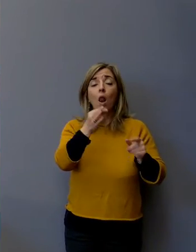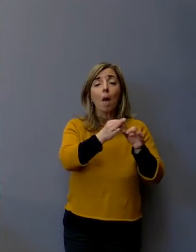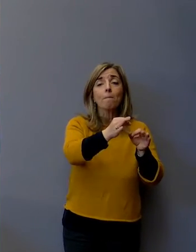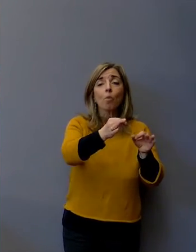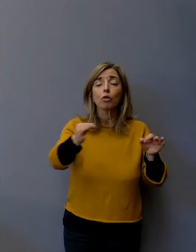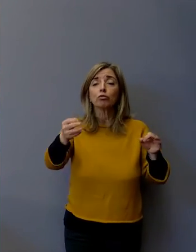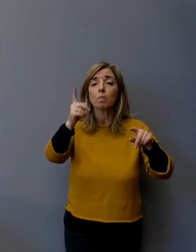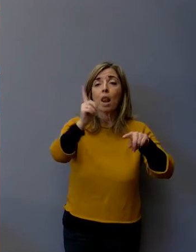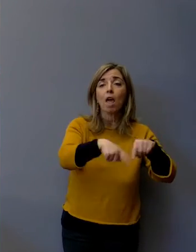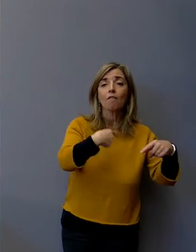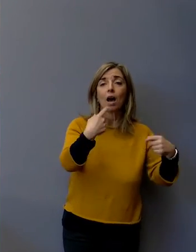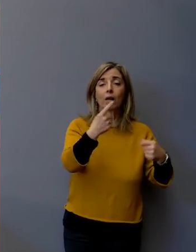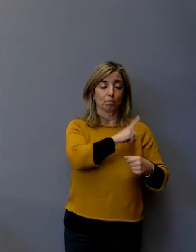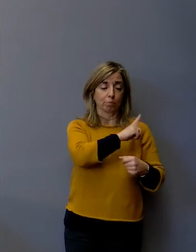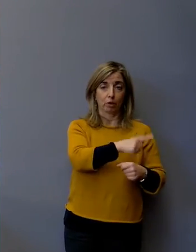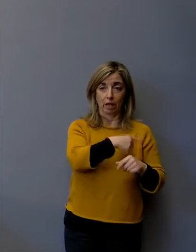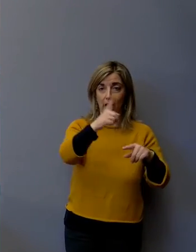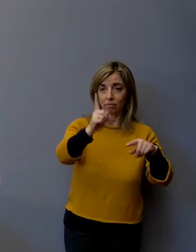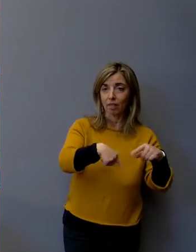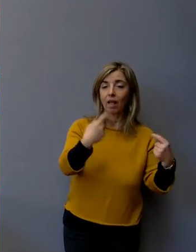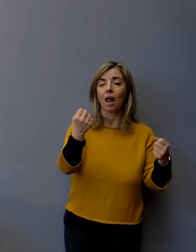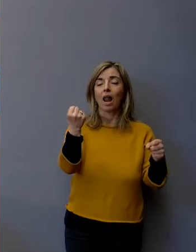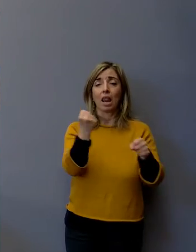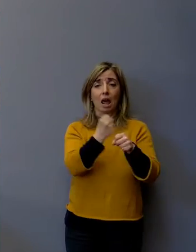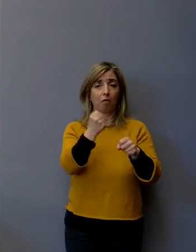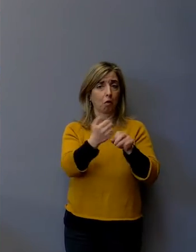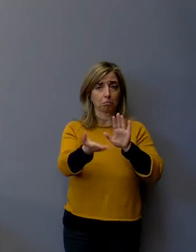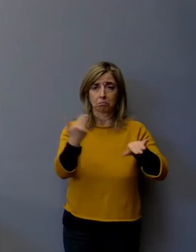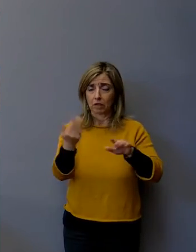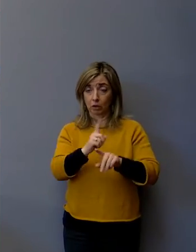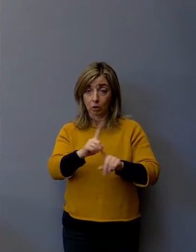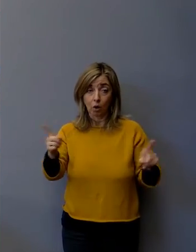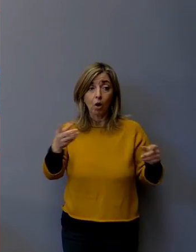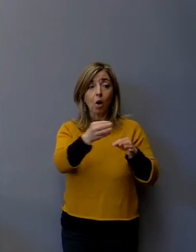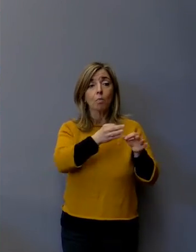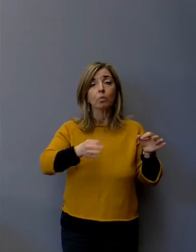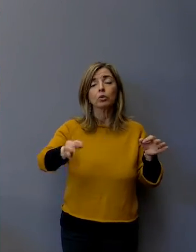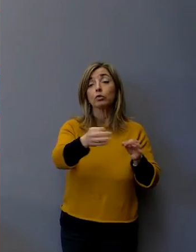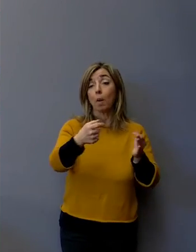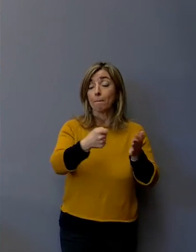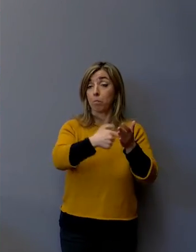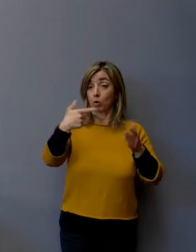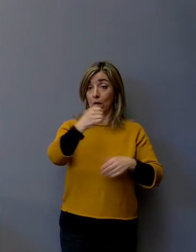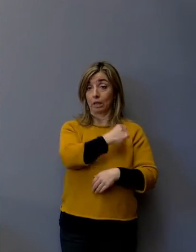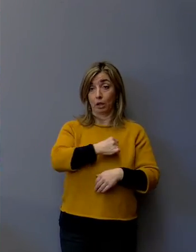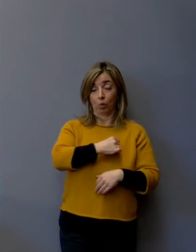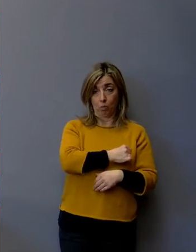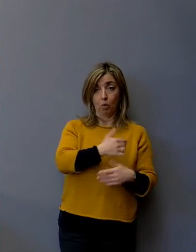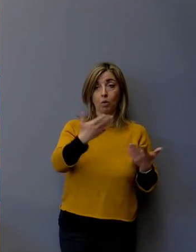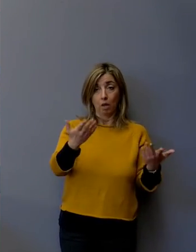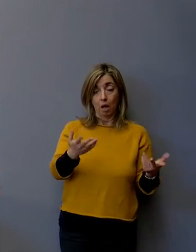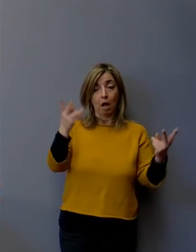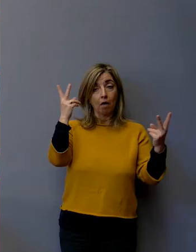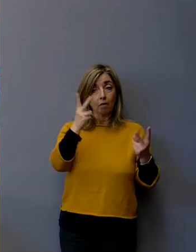municipi sono un presidio fondamentale del comune ma il comune a genova è uno non solo 10